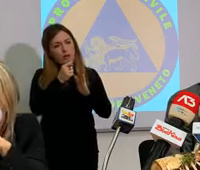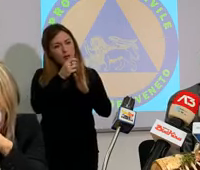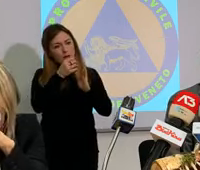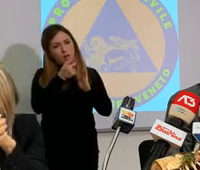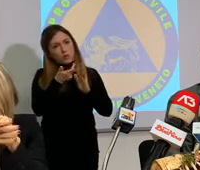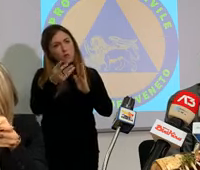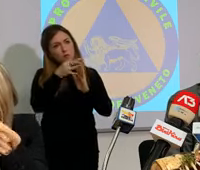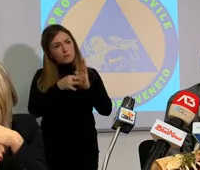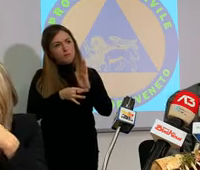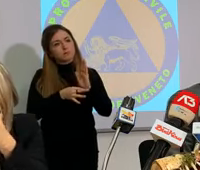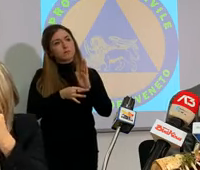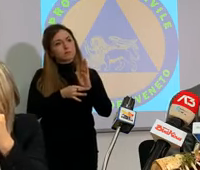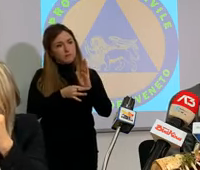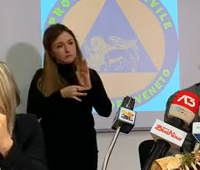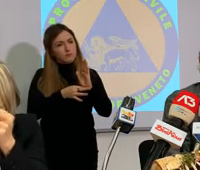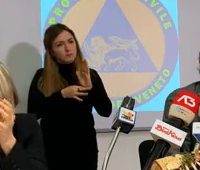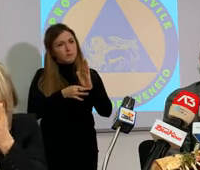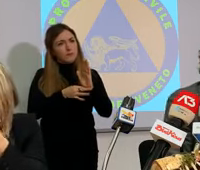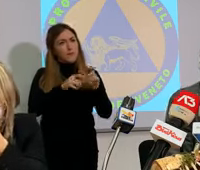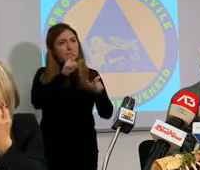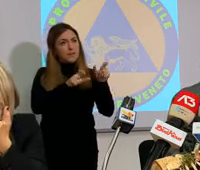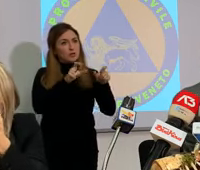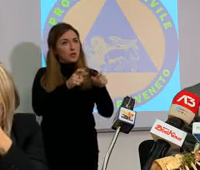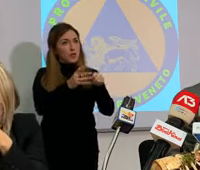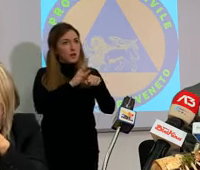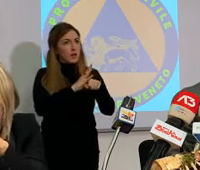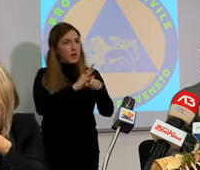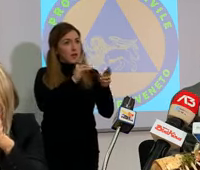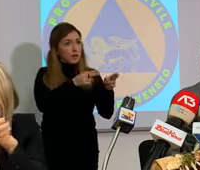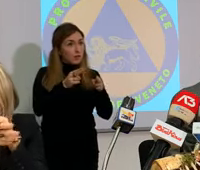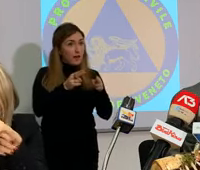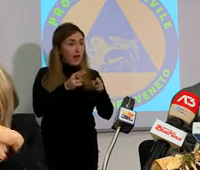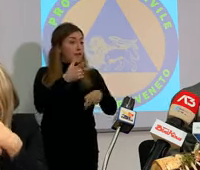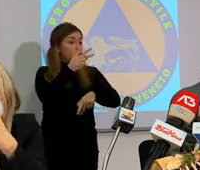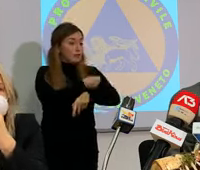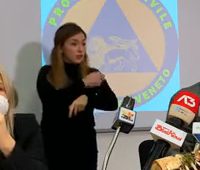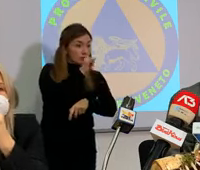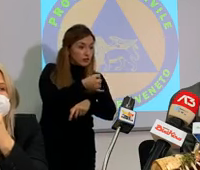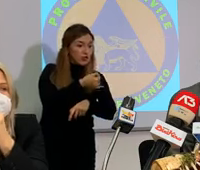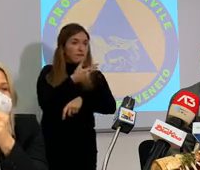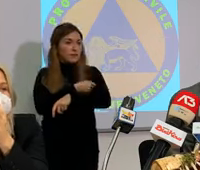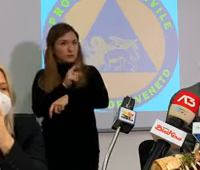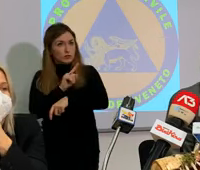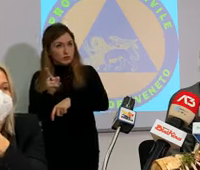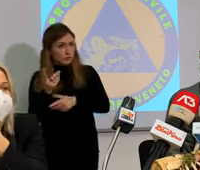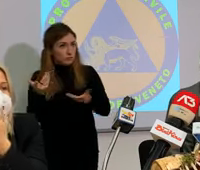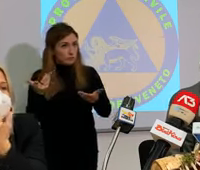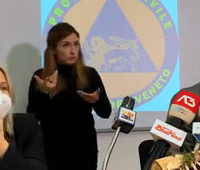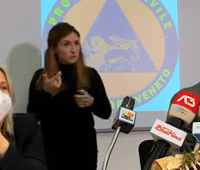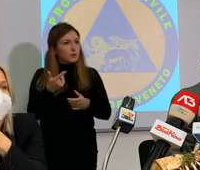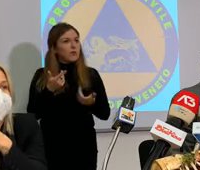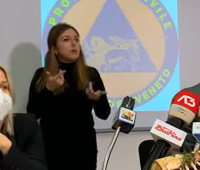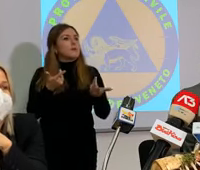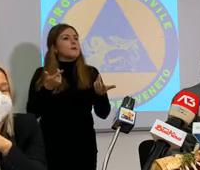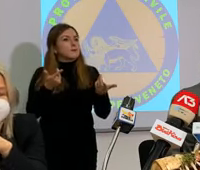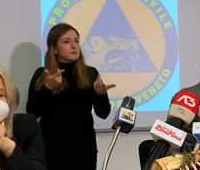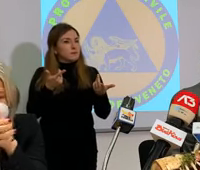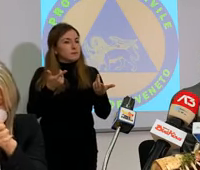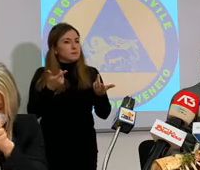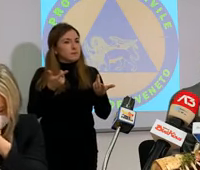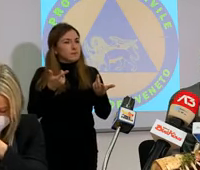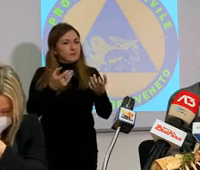ricoverati per covip vaccinati e non vaccinati voi voi sarà la prima roba che mi chiederete no ma si può sapere se erano vaccinati europee è